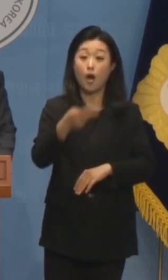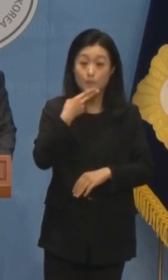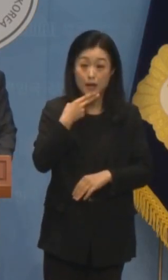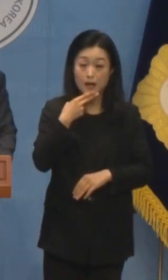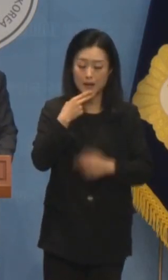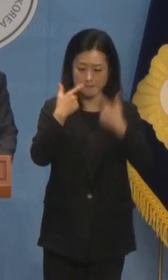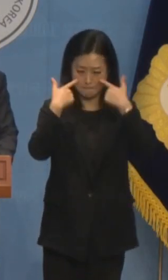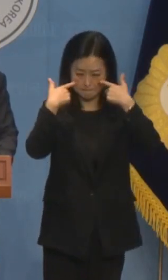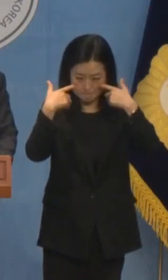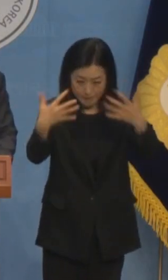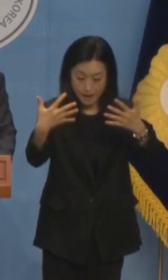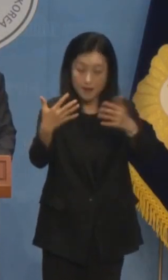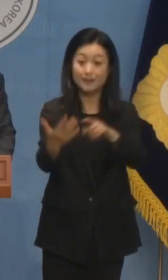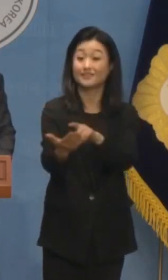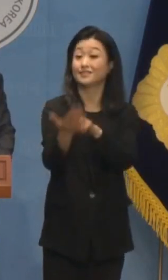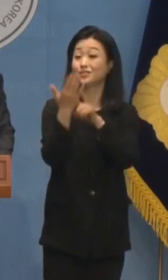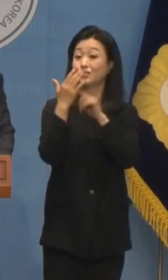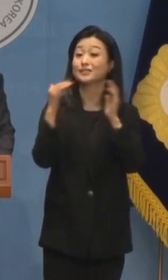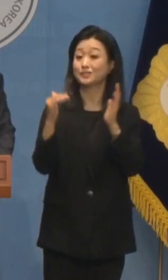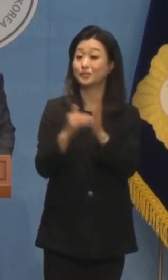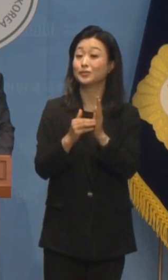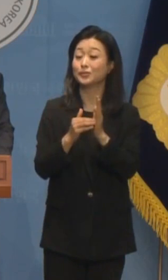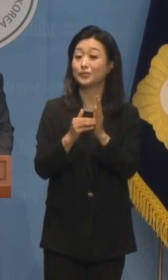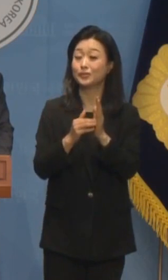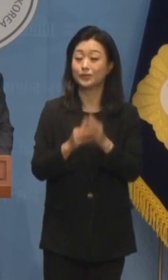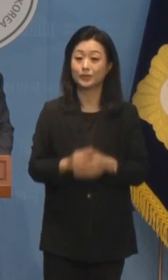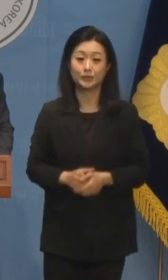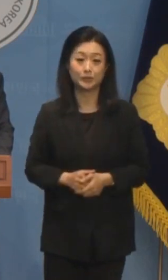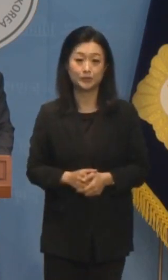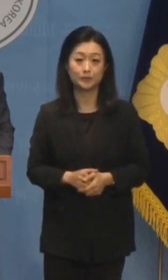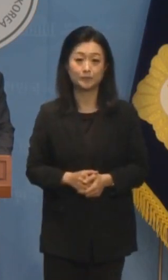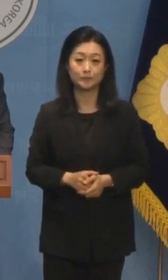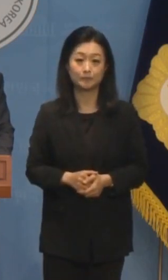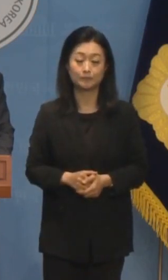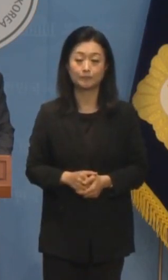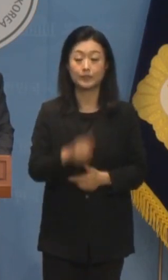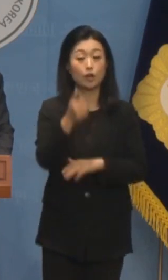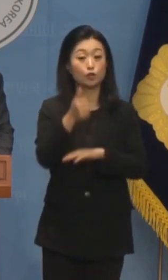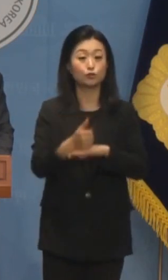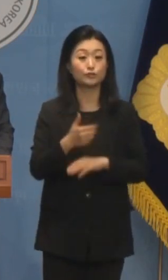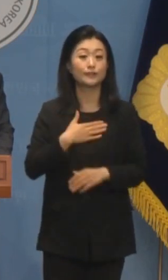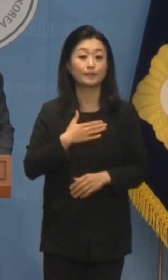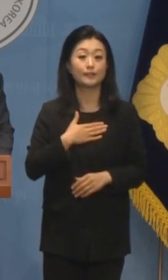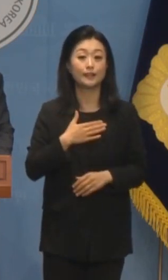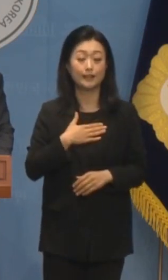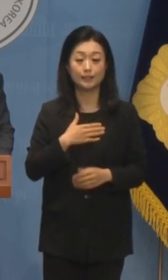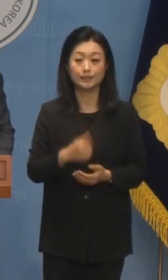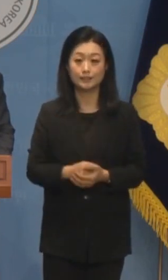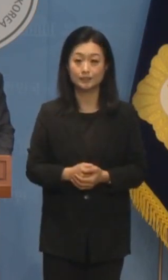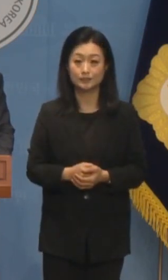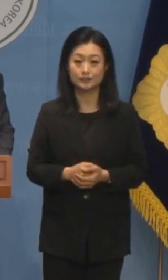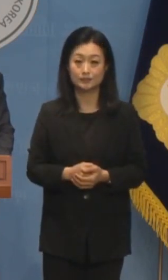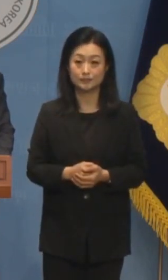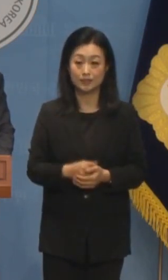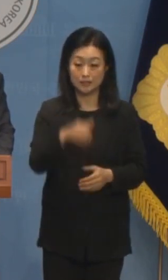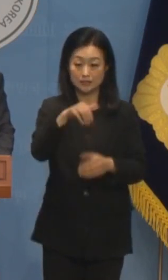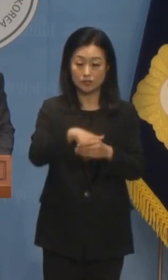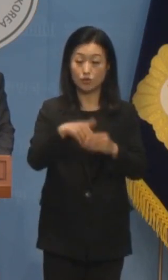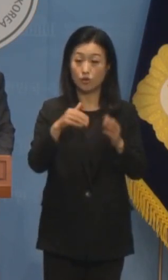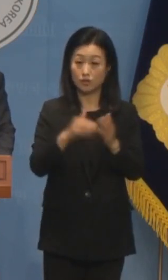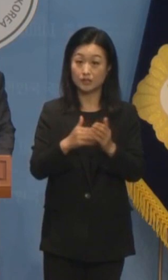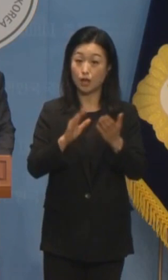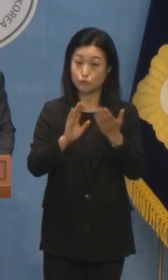100% 진실로 확인되었습니다. 결국 제게 사후에 후보를 매수했다는